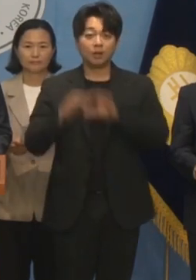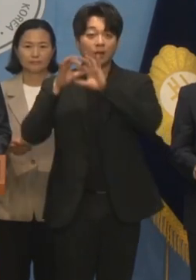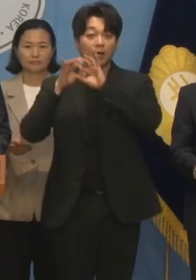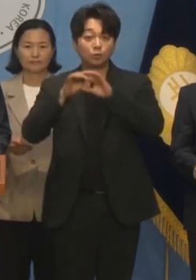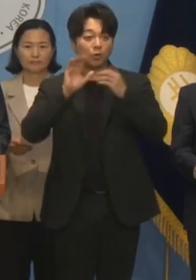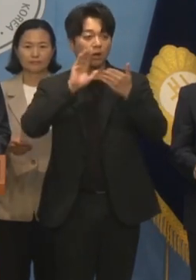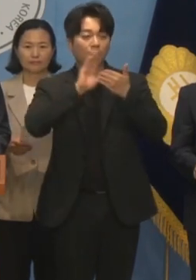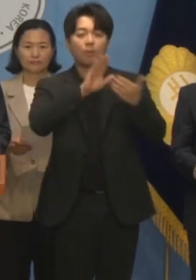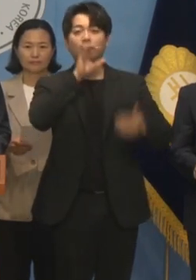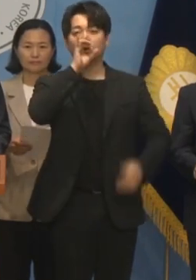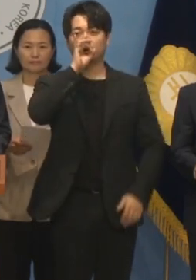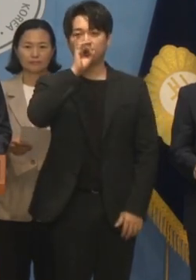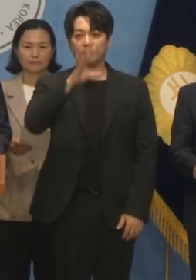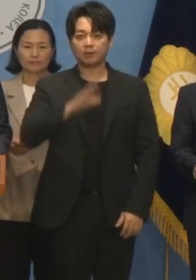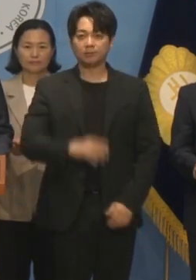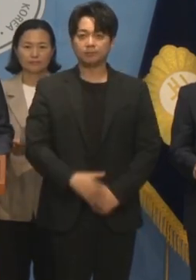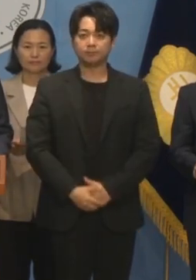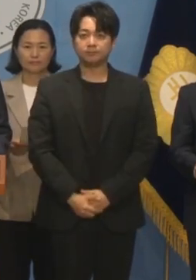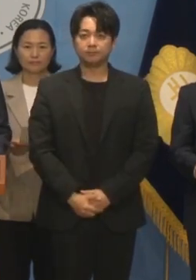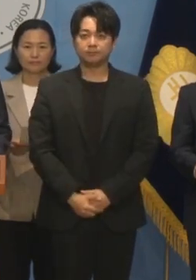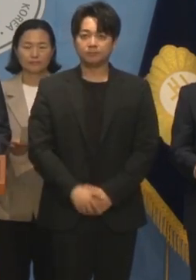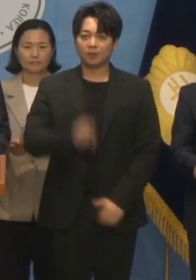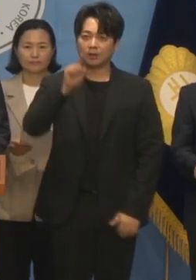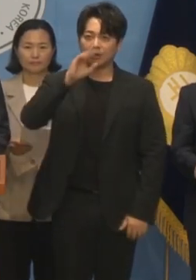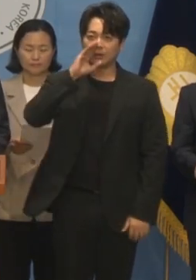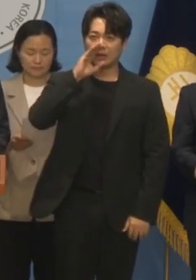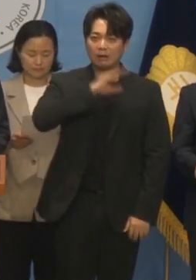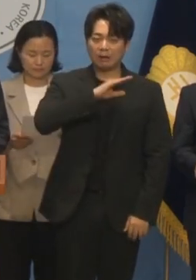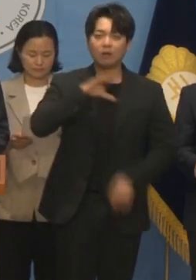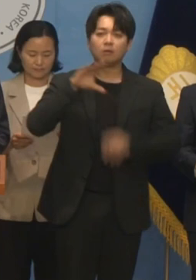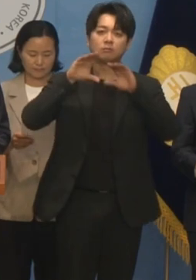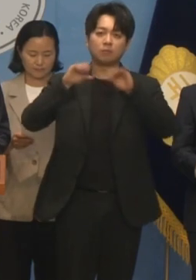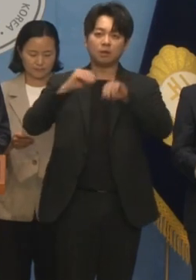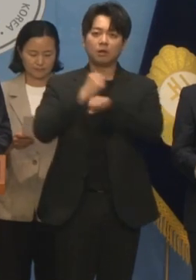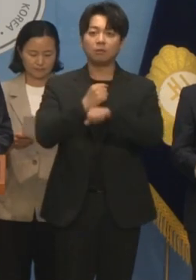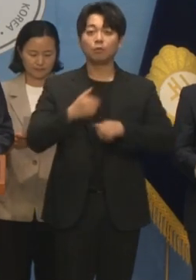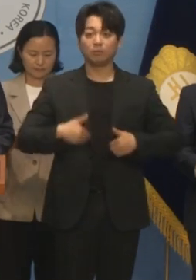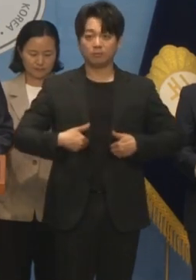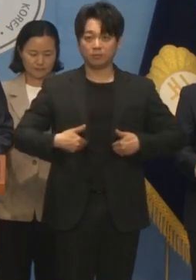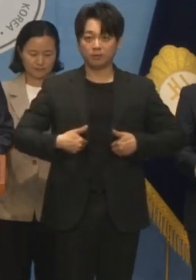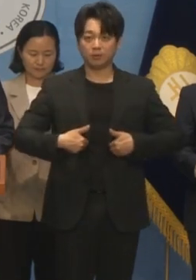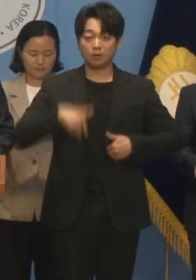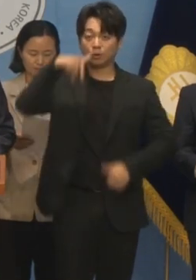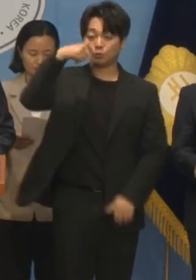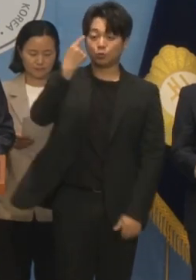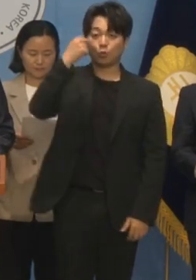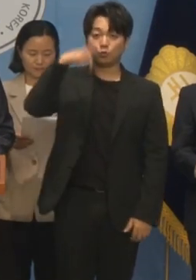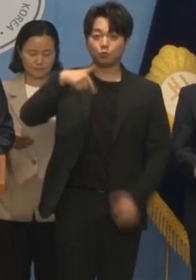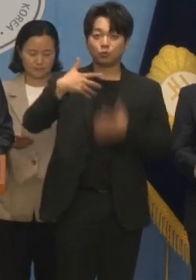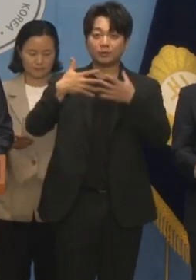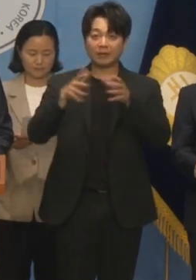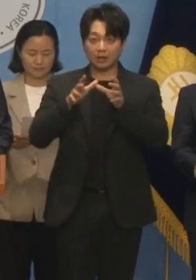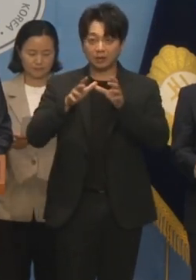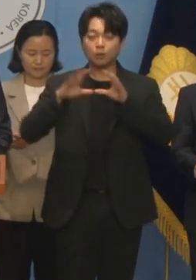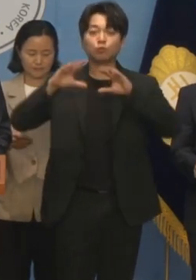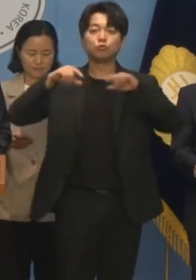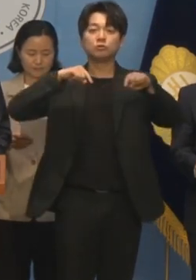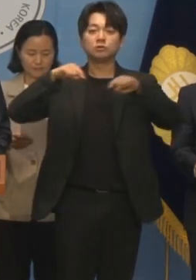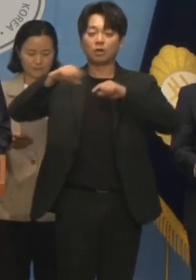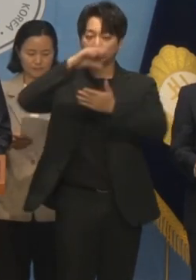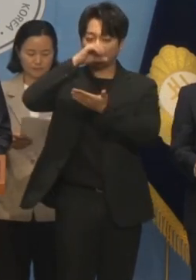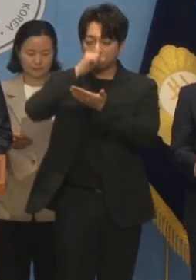됩니다. 악의 순환을 끊어야 합니다. 조국혁신당은 국정의 정상화를 위해서